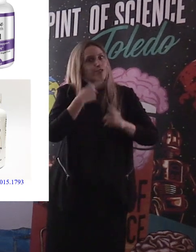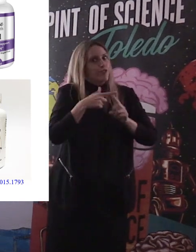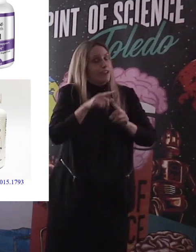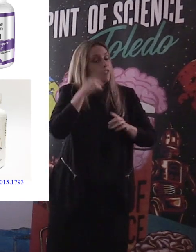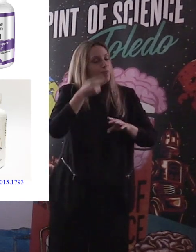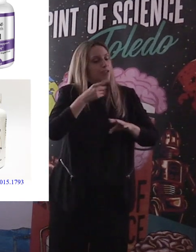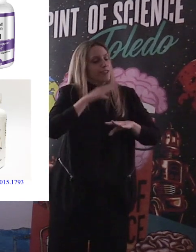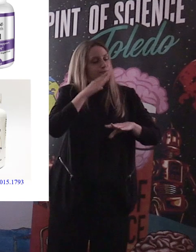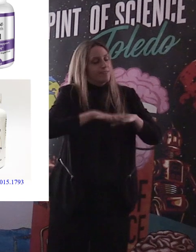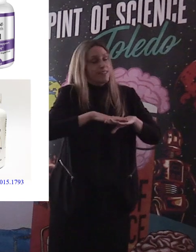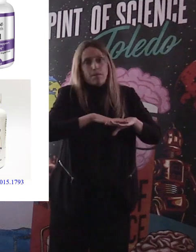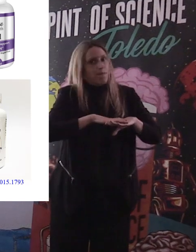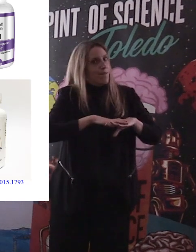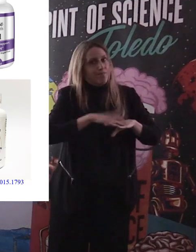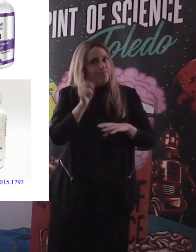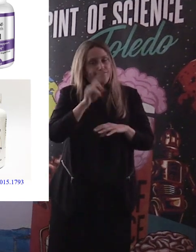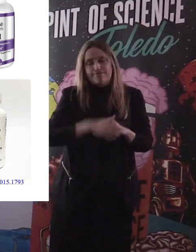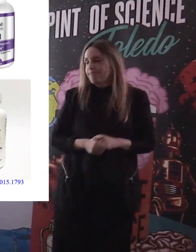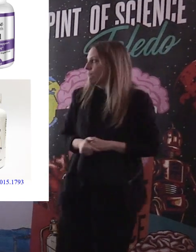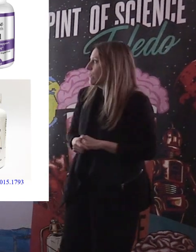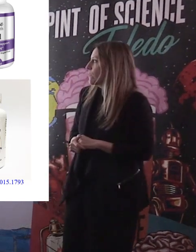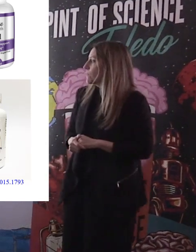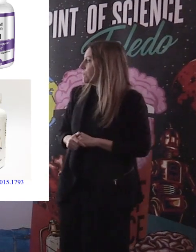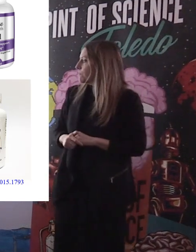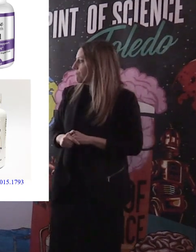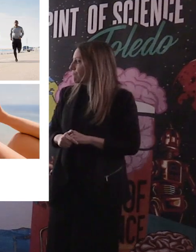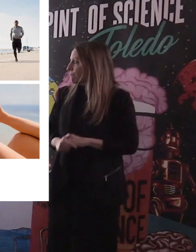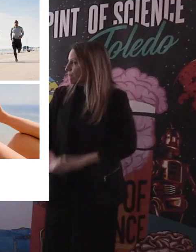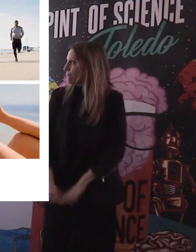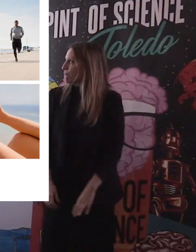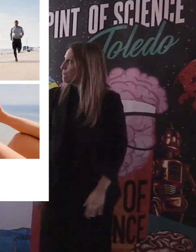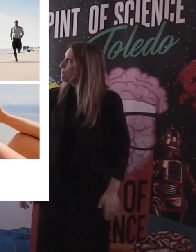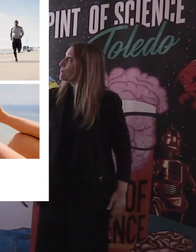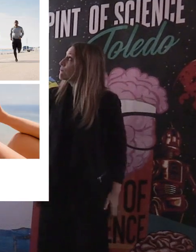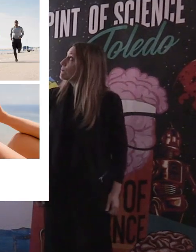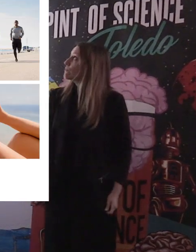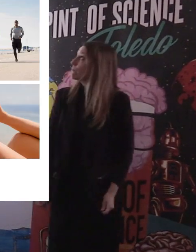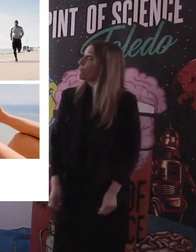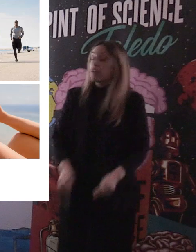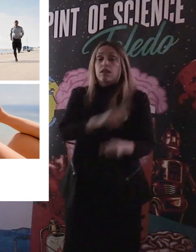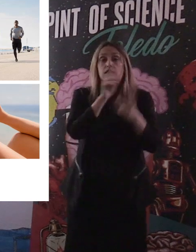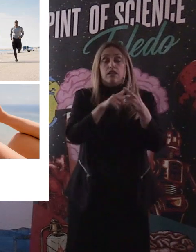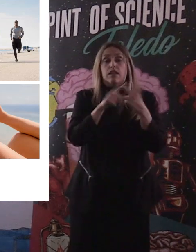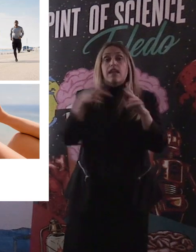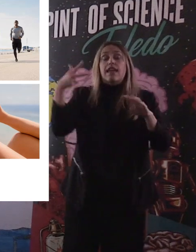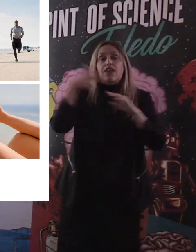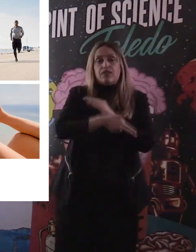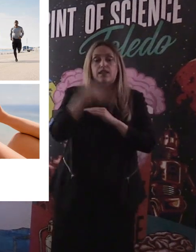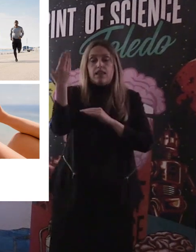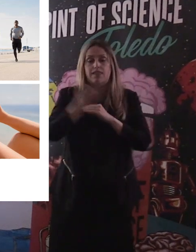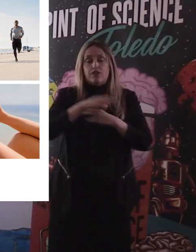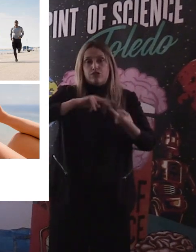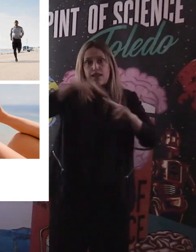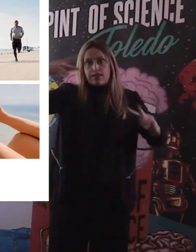se cumplían y todo esto. Vale, es el primero. Voy el segundo, evitar los daños del